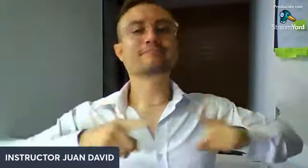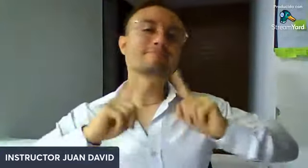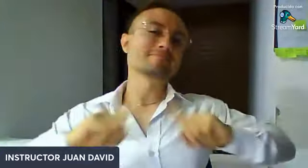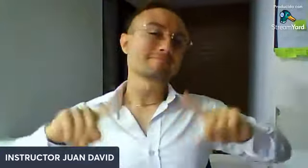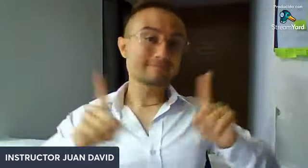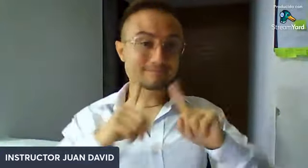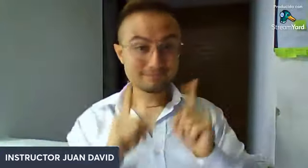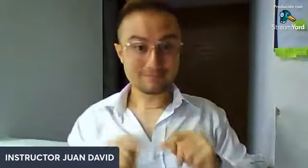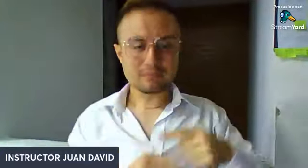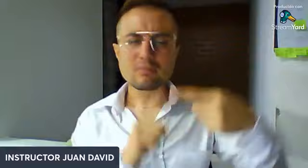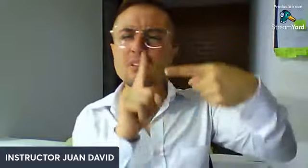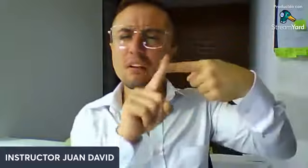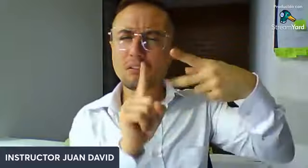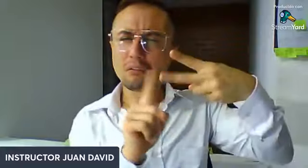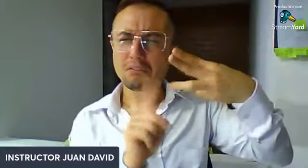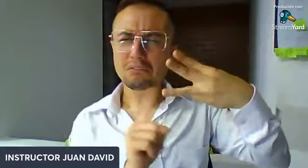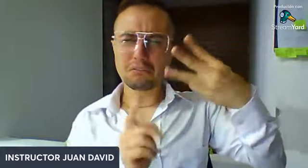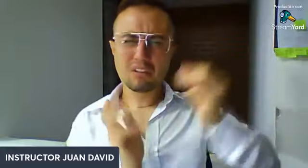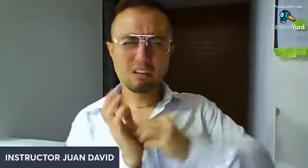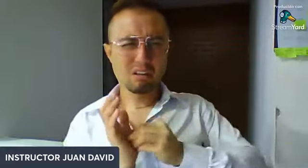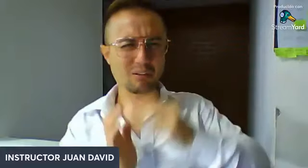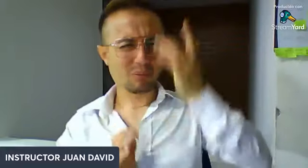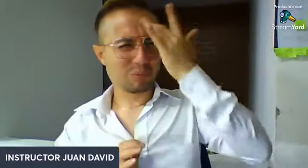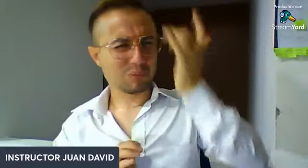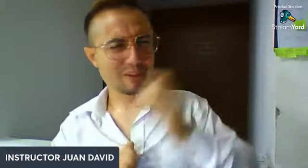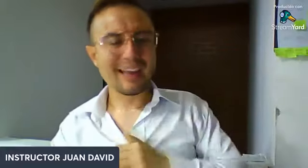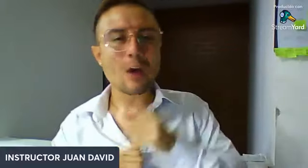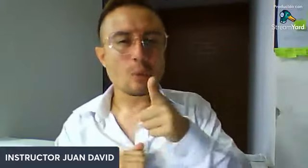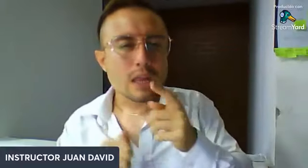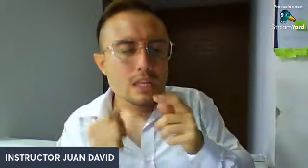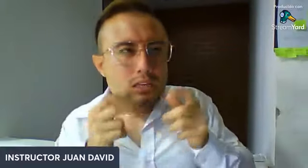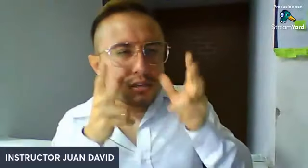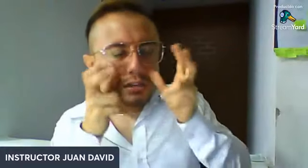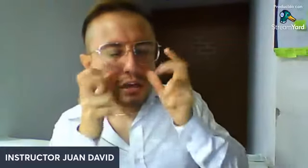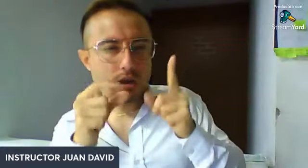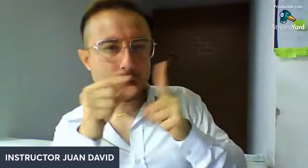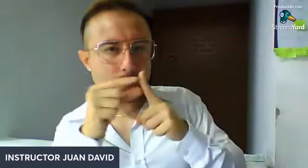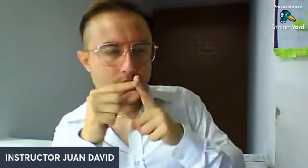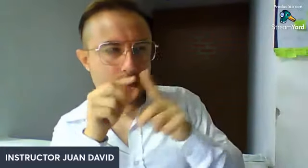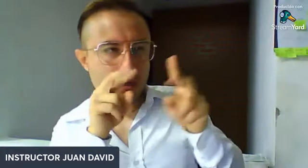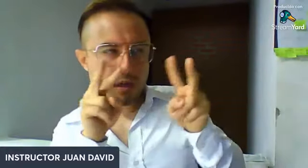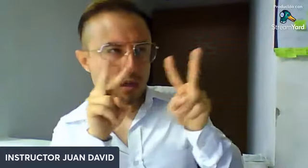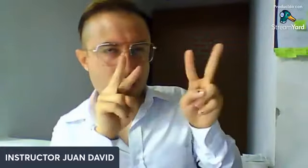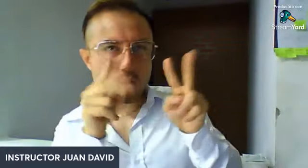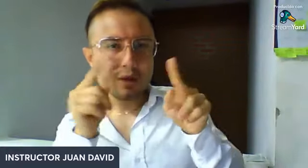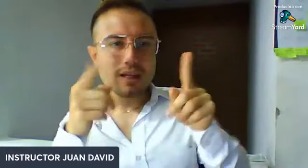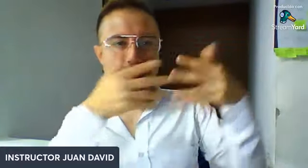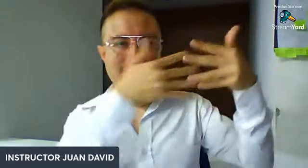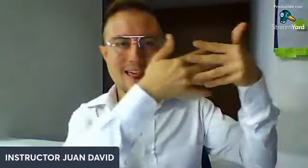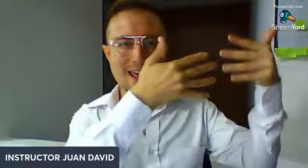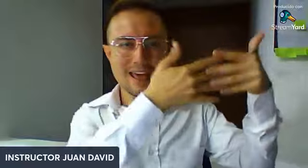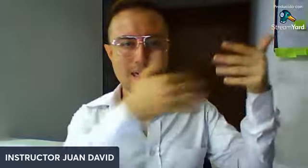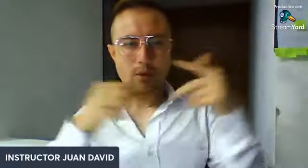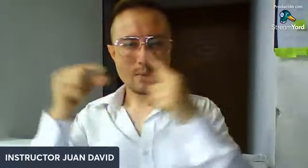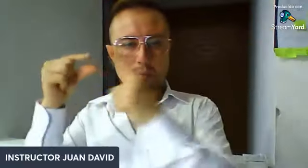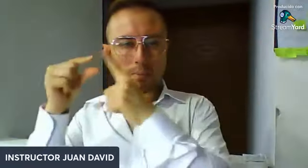cuarta vez ya todos van a copiar la canción en lengua de señas, ¿sí? ¿Por qué quiero que vean esto repetidas